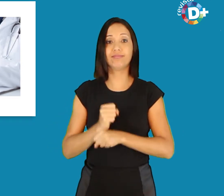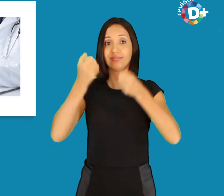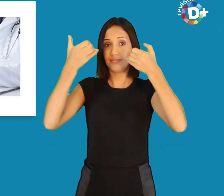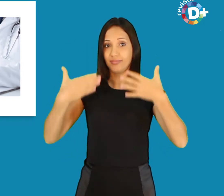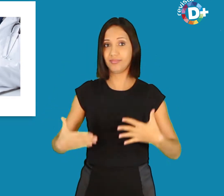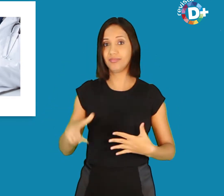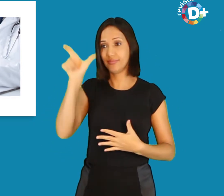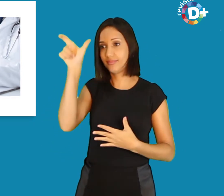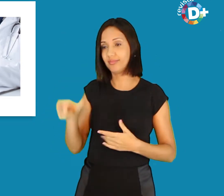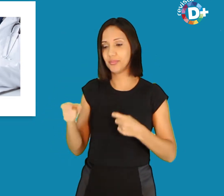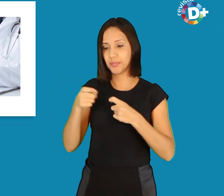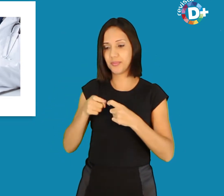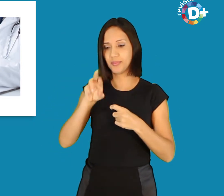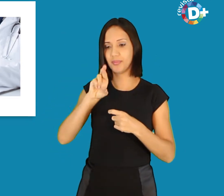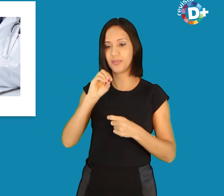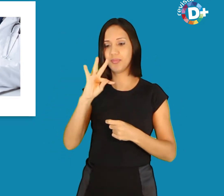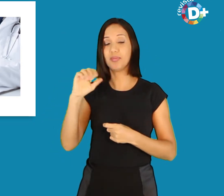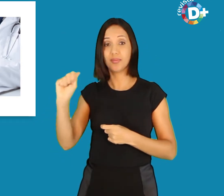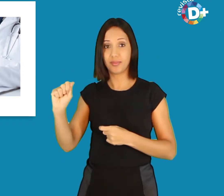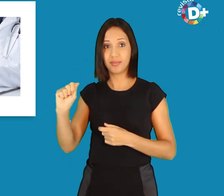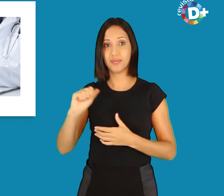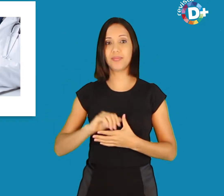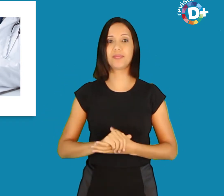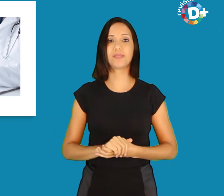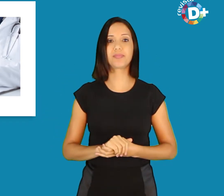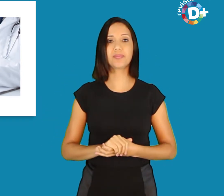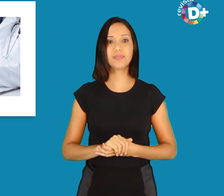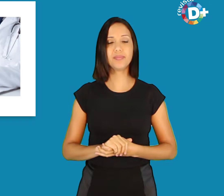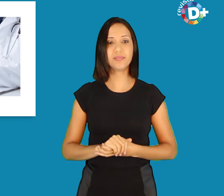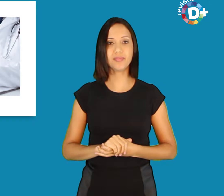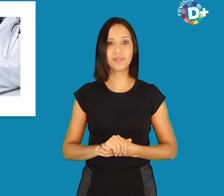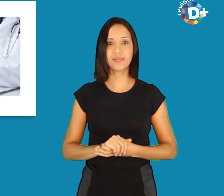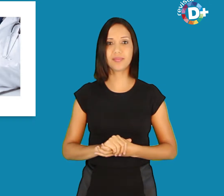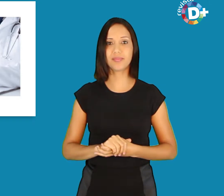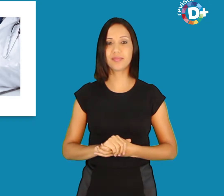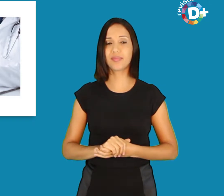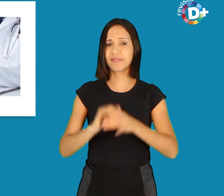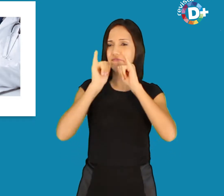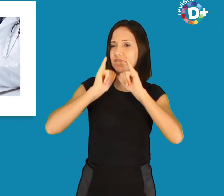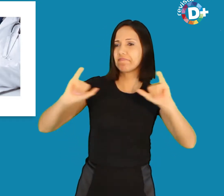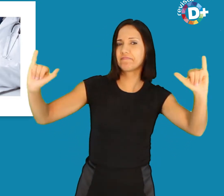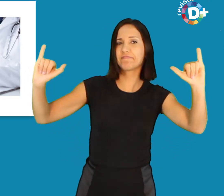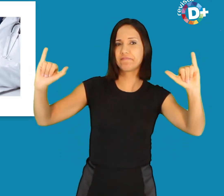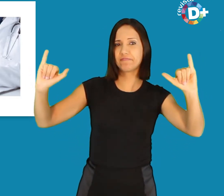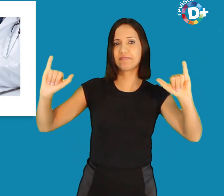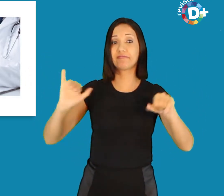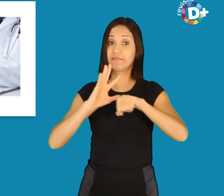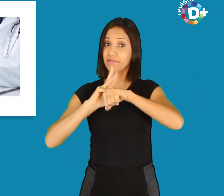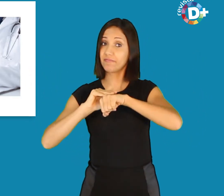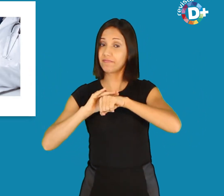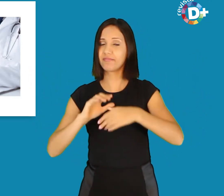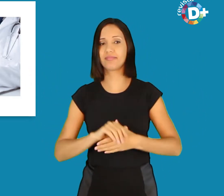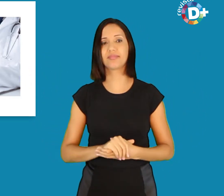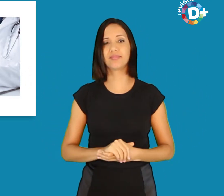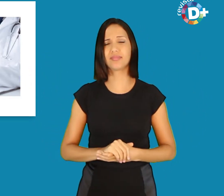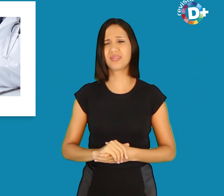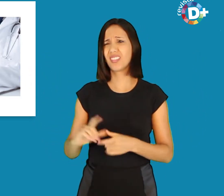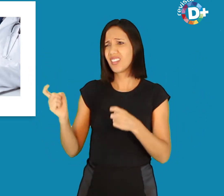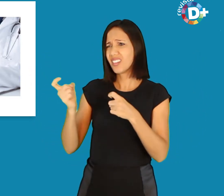pode ser algo mais devastador do que tinha câncer porém como esta outra doença o modo como o paciente lida com a notícia